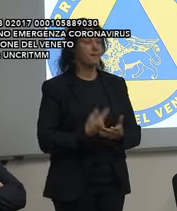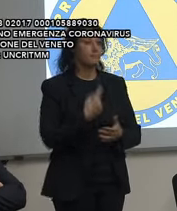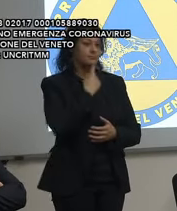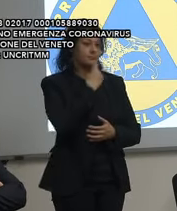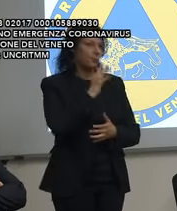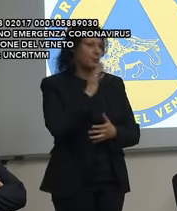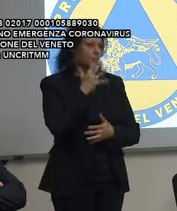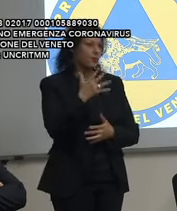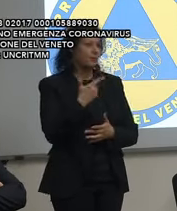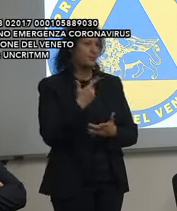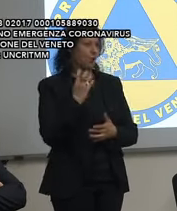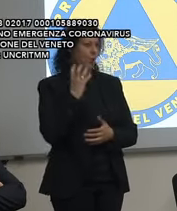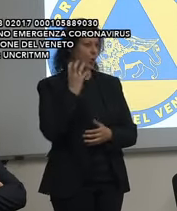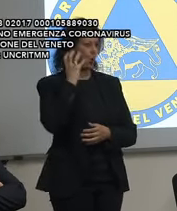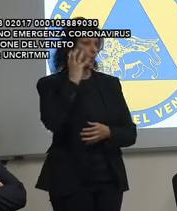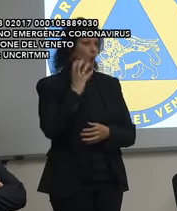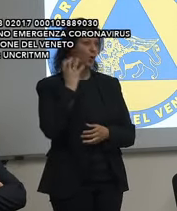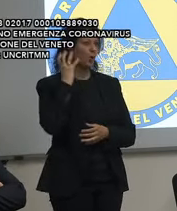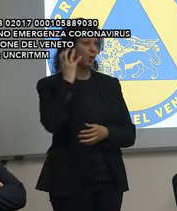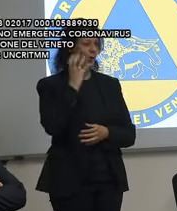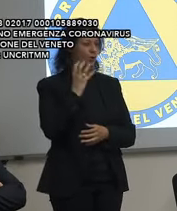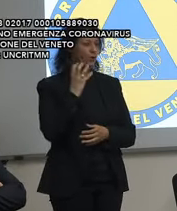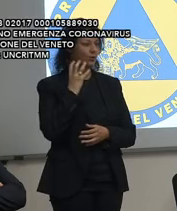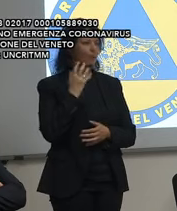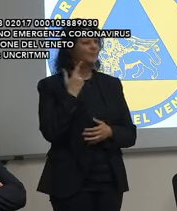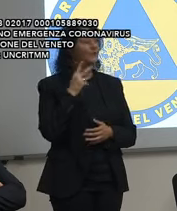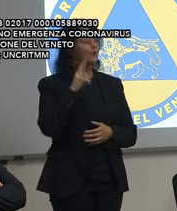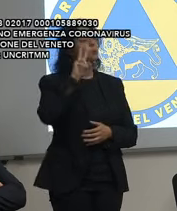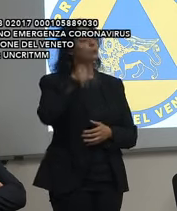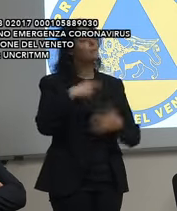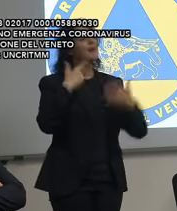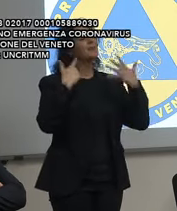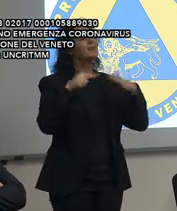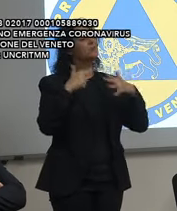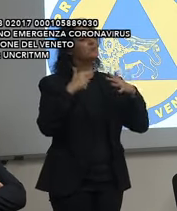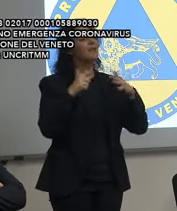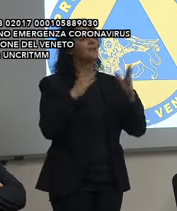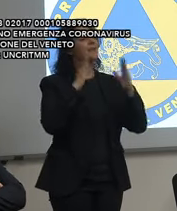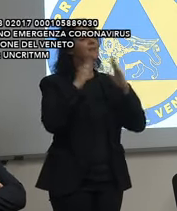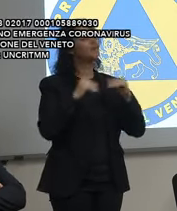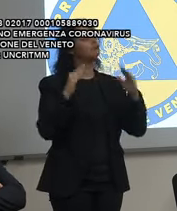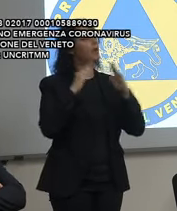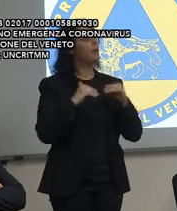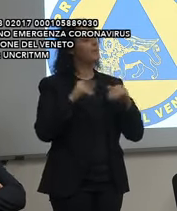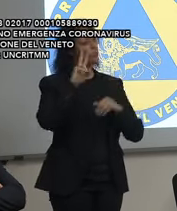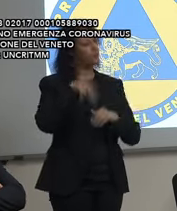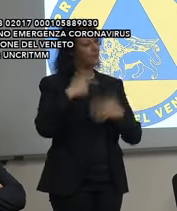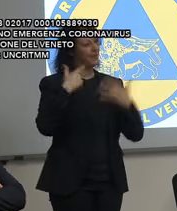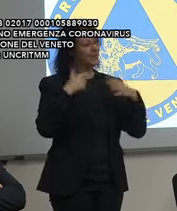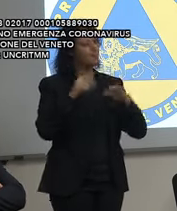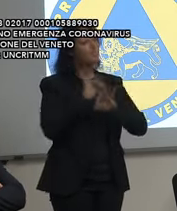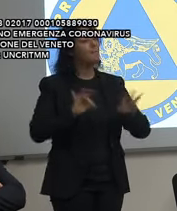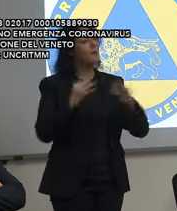orgoglio anche da parte loro, quando nel 2017, dicembre 2017, abbiamo fatto il